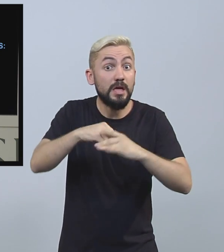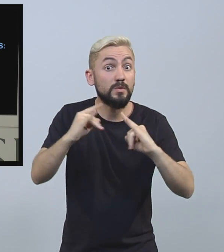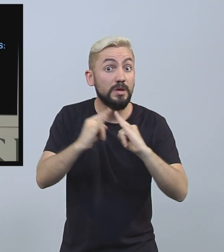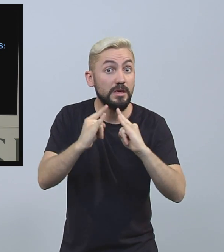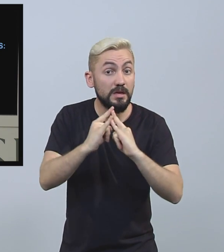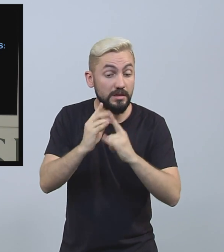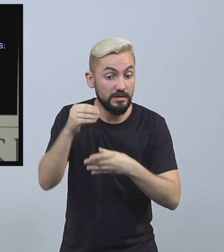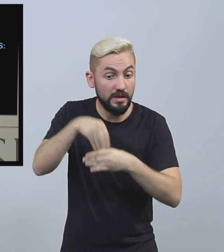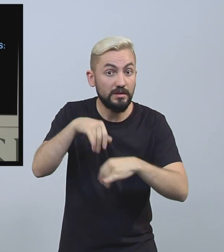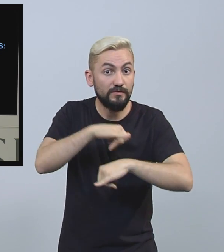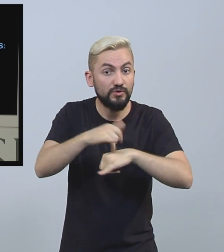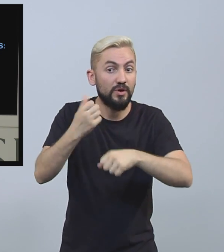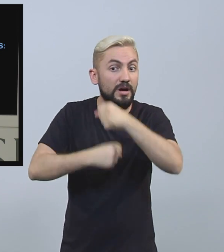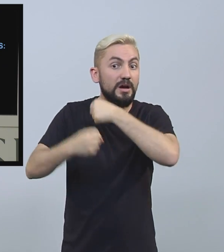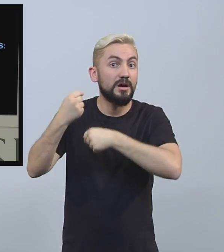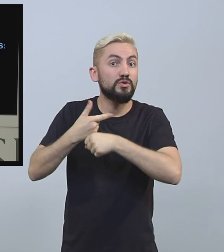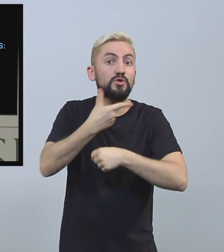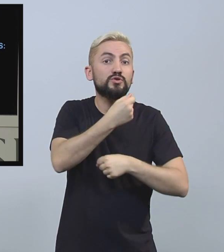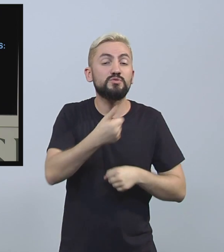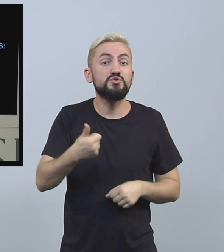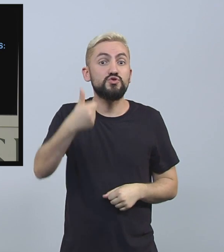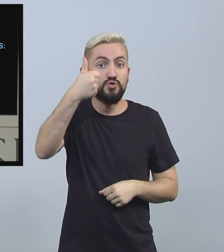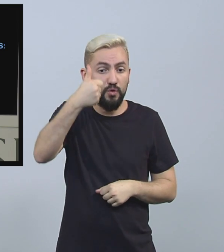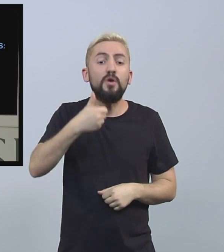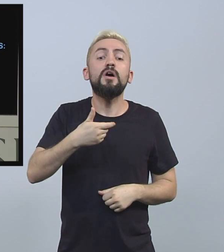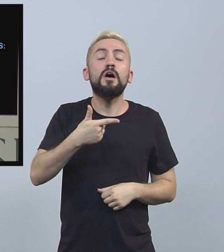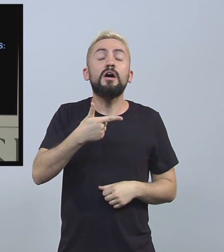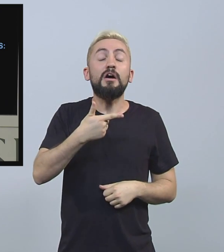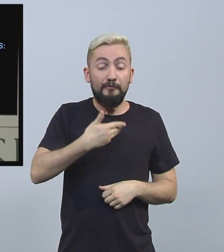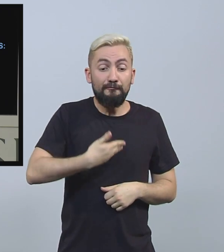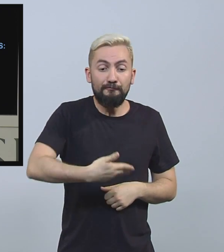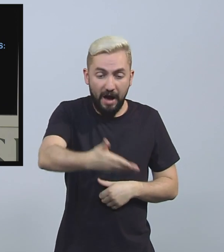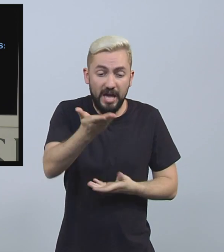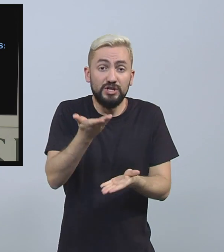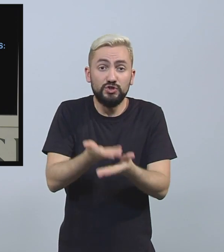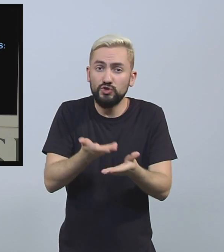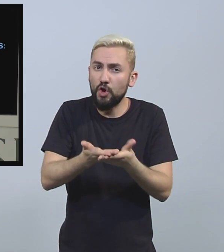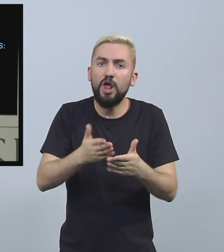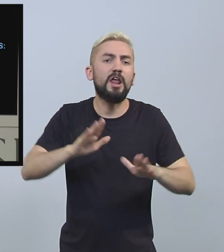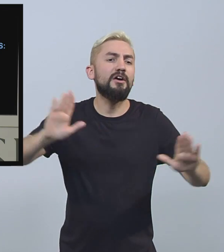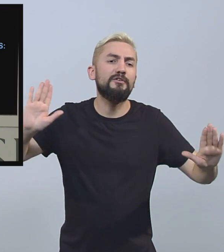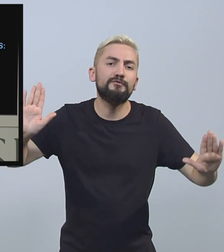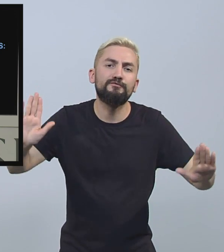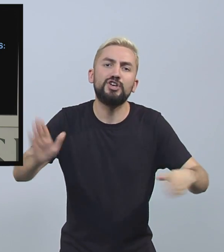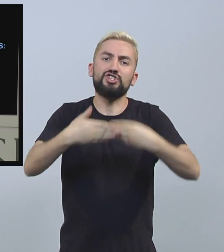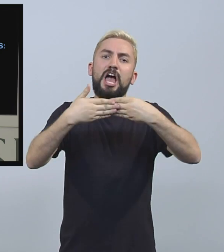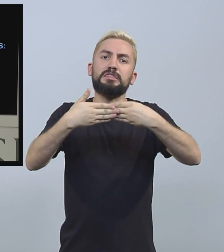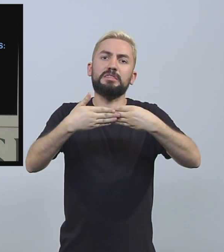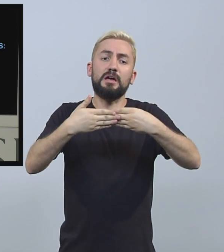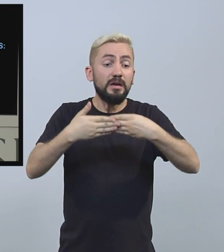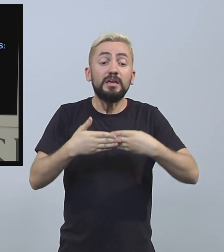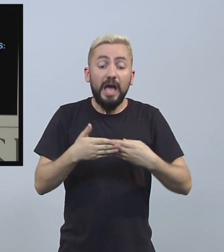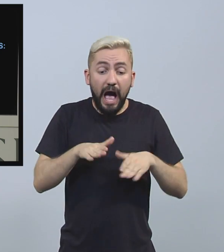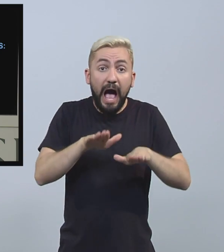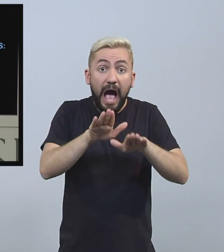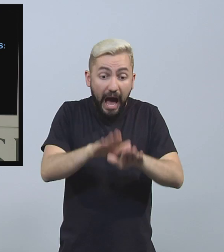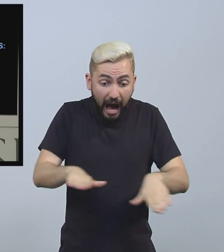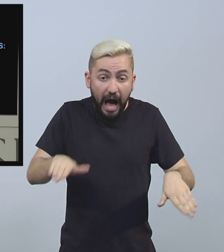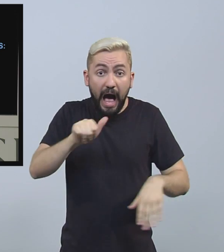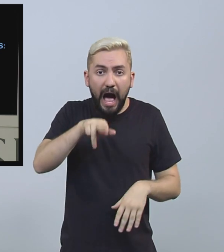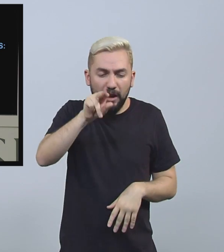Educação de Surdos, em 2001, que a escola seria fechada e que os alunos daquela escola seriam